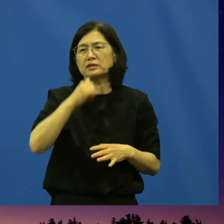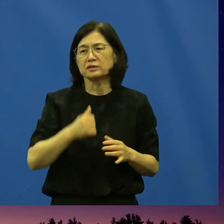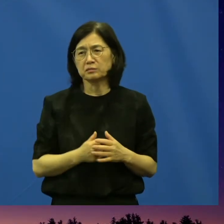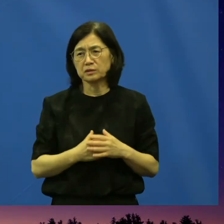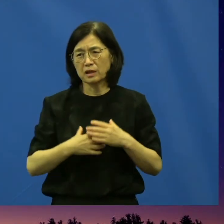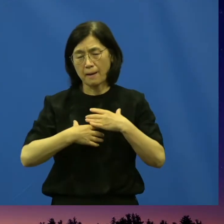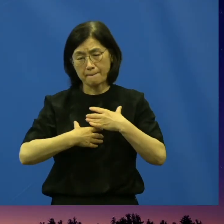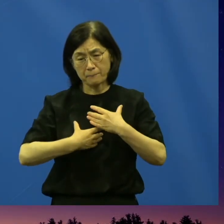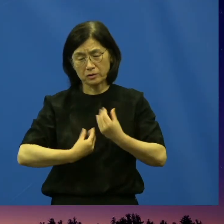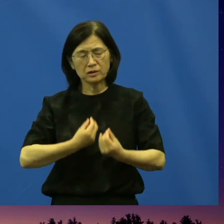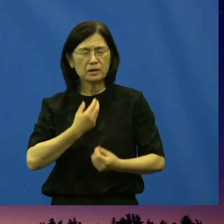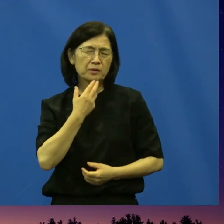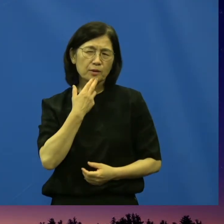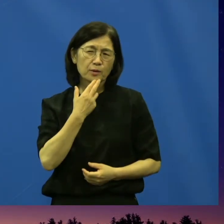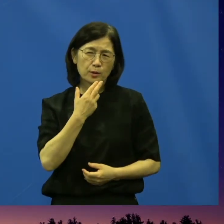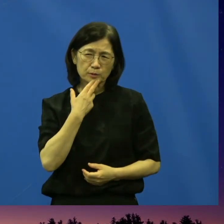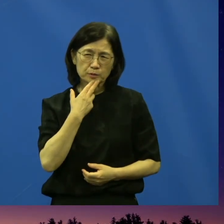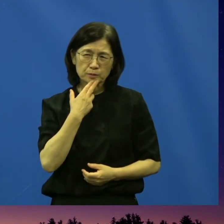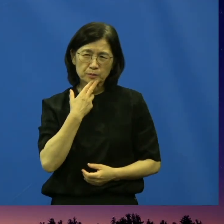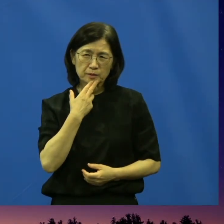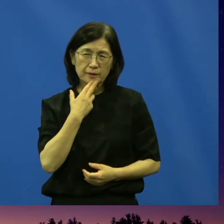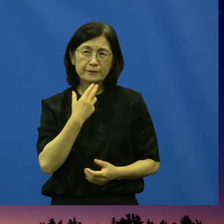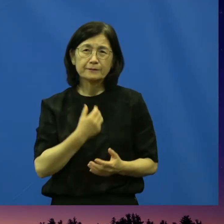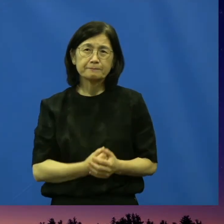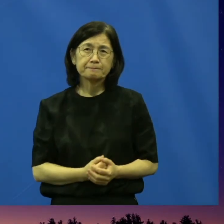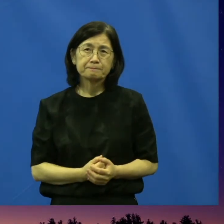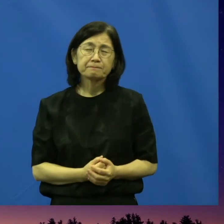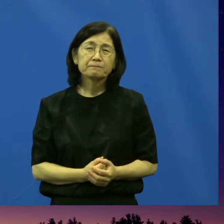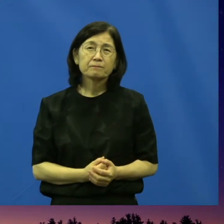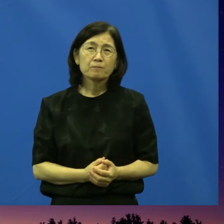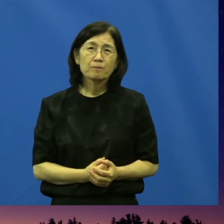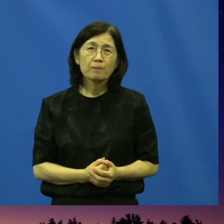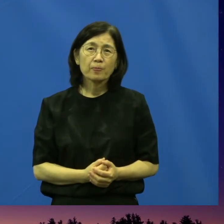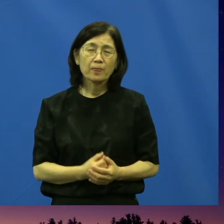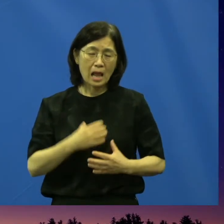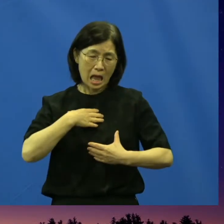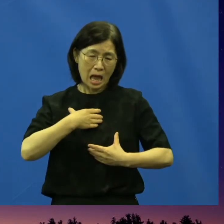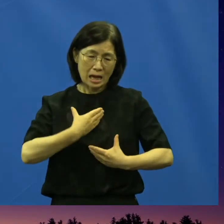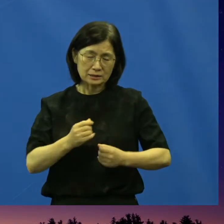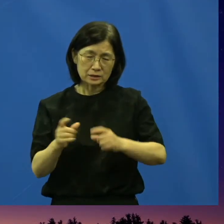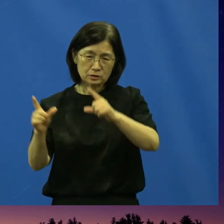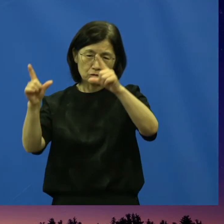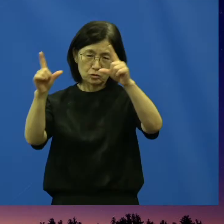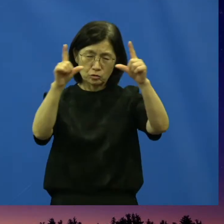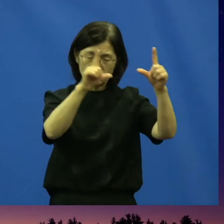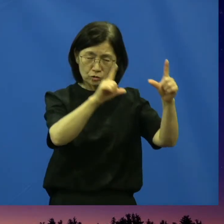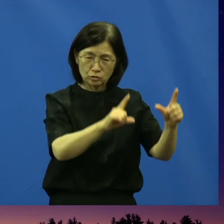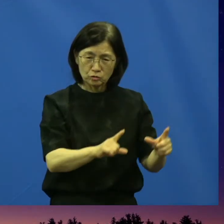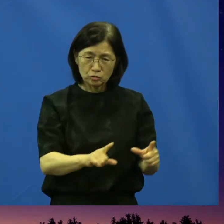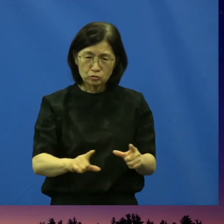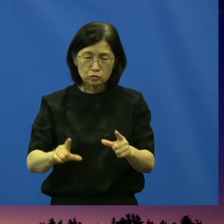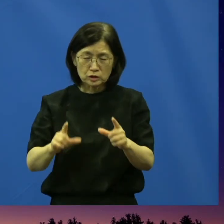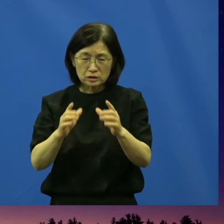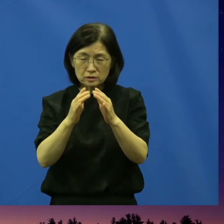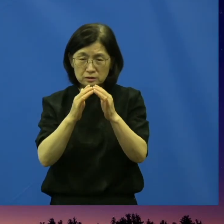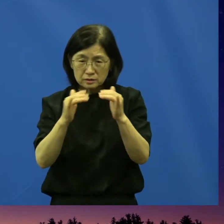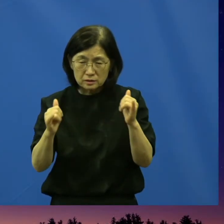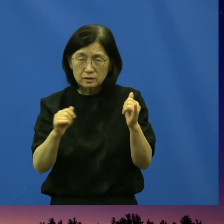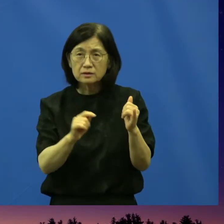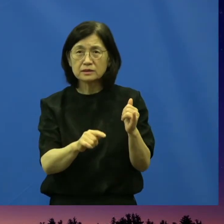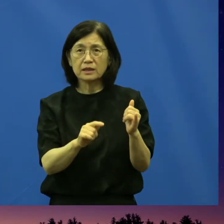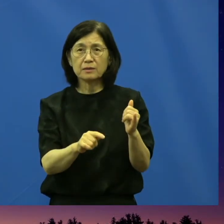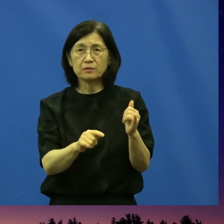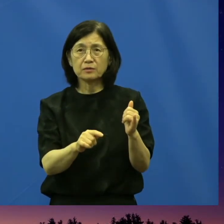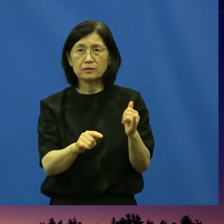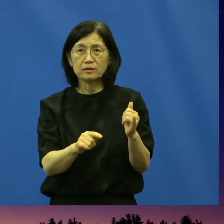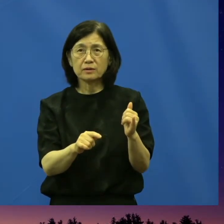없고, 이게 여러분 안식을 누리고 마음의 평안을 누린다는 것은 단순히 어떤 마인드